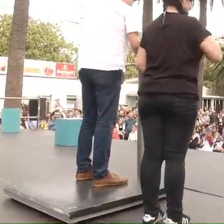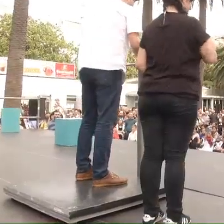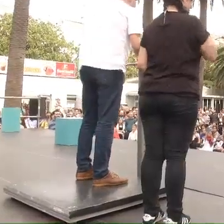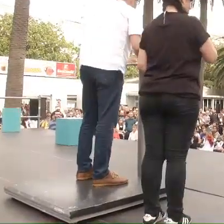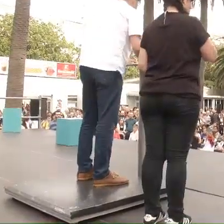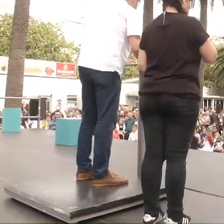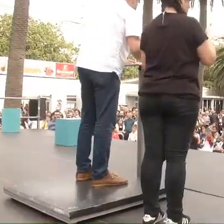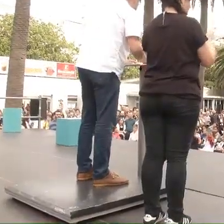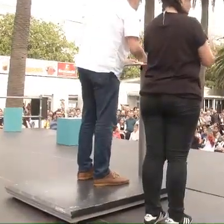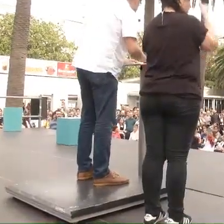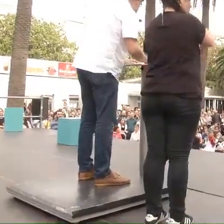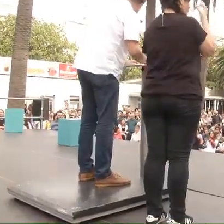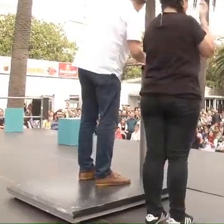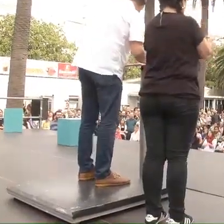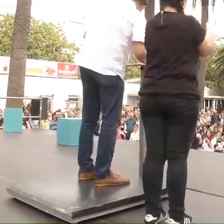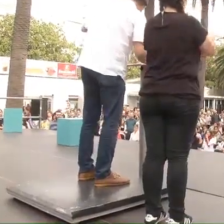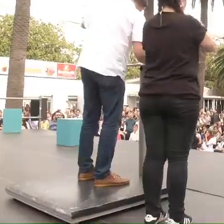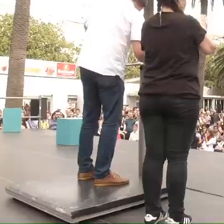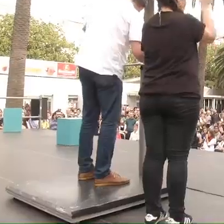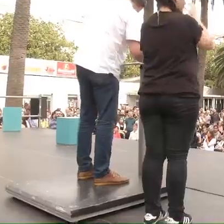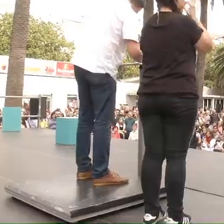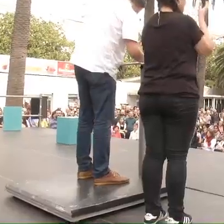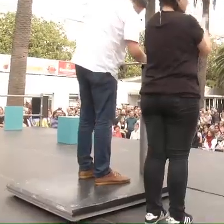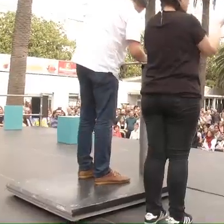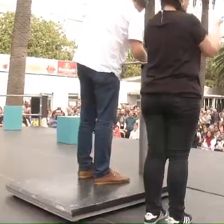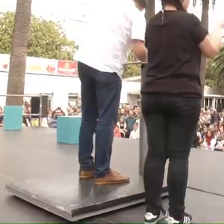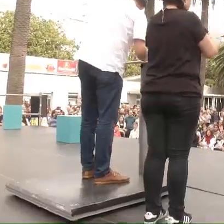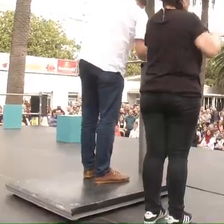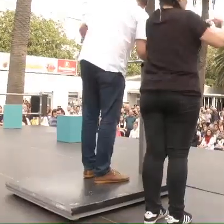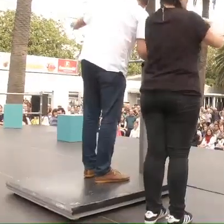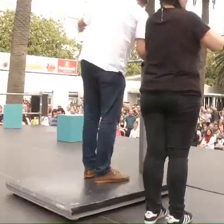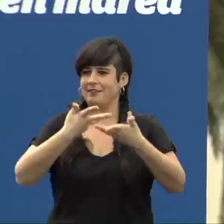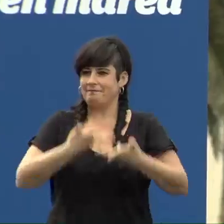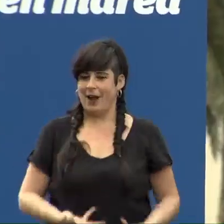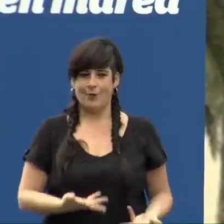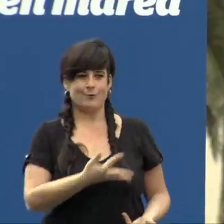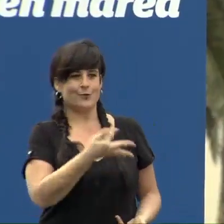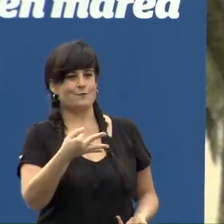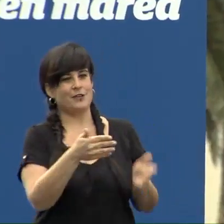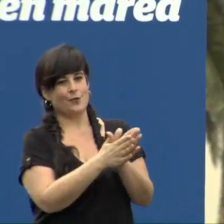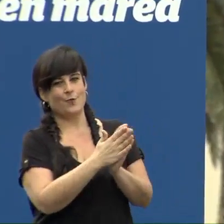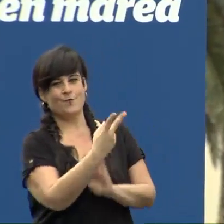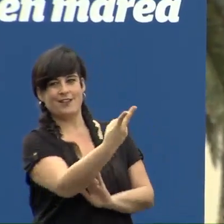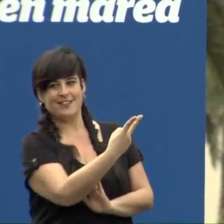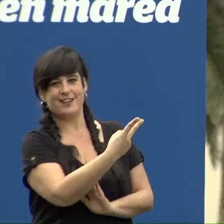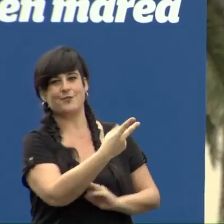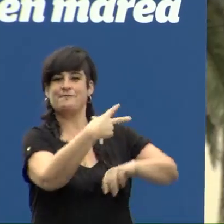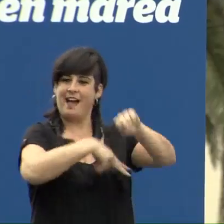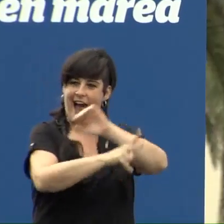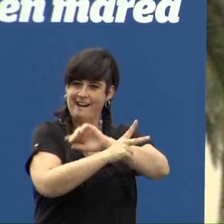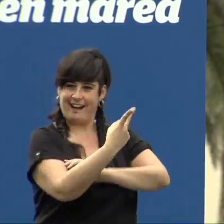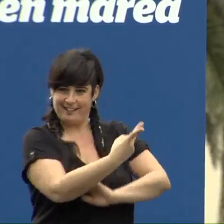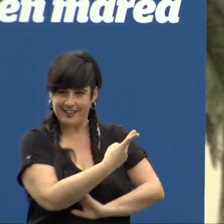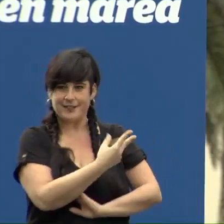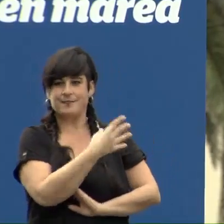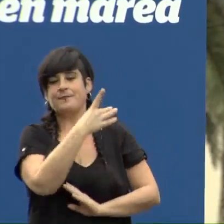con todos e todas as veciñas desta maravillosa cidade, con Luca, con Antón, cos dous tenores, con Ada, que